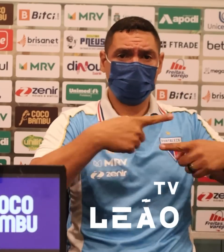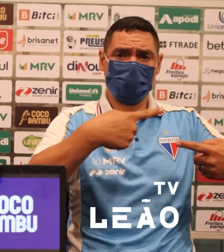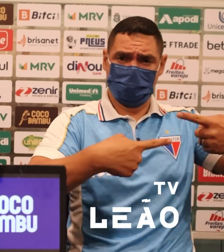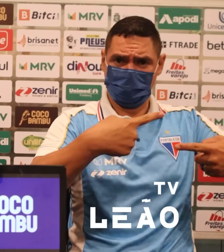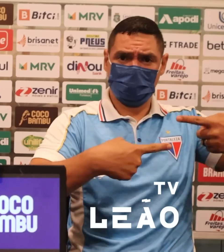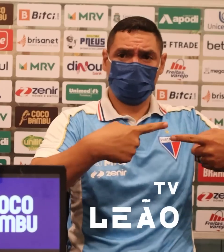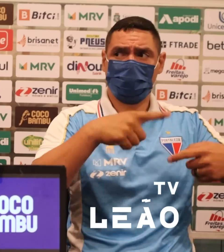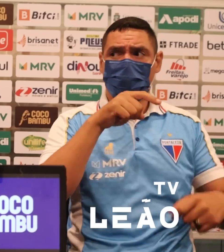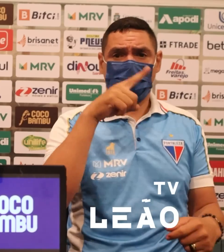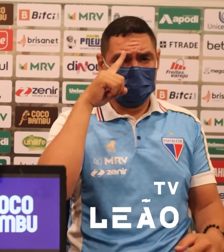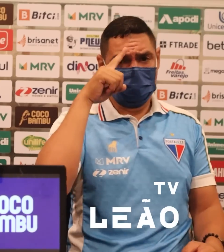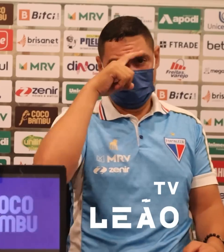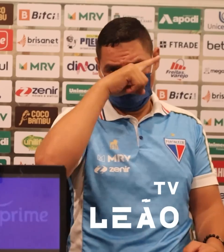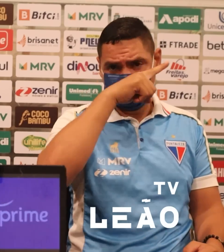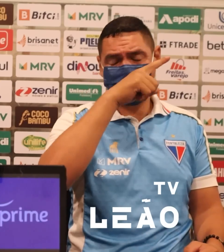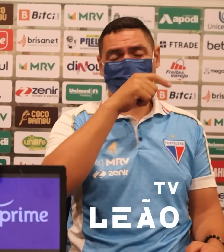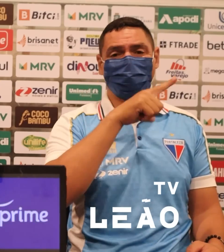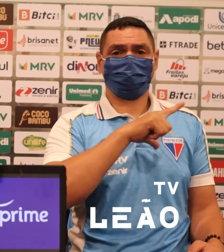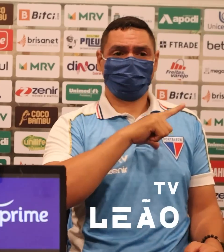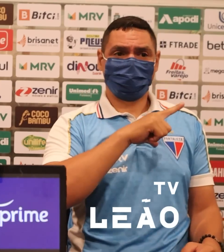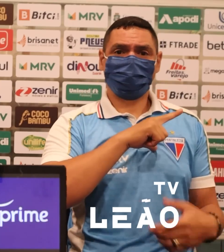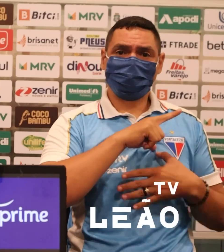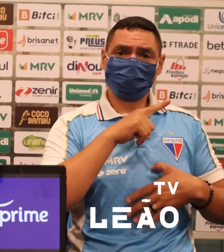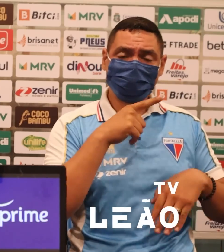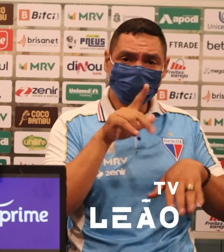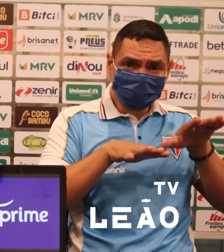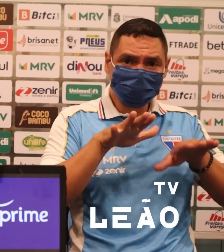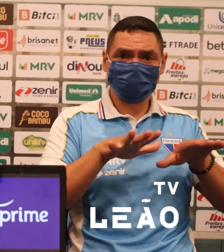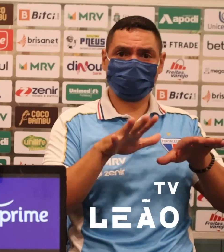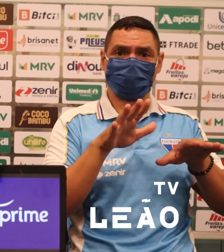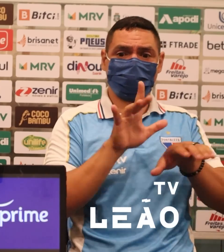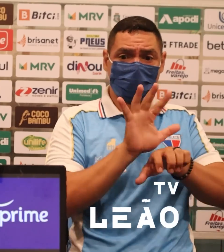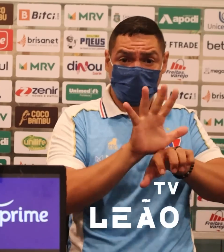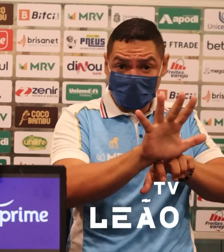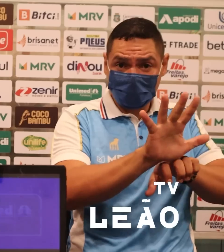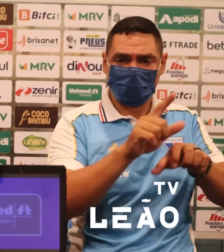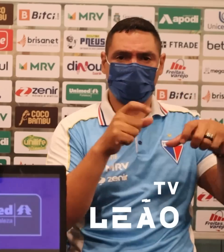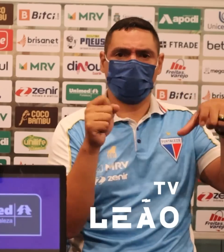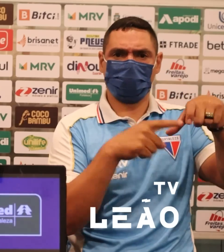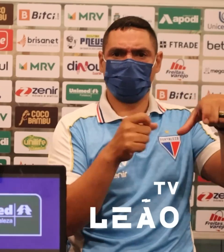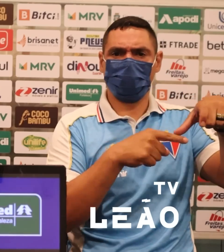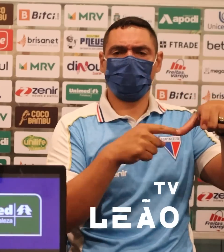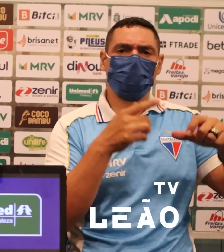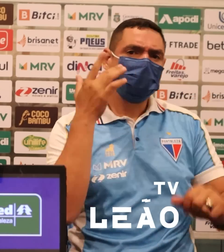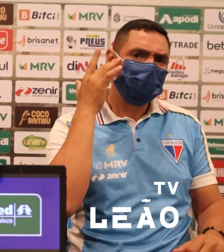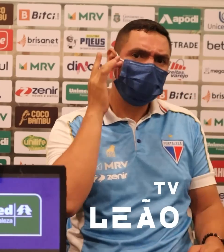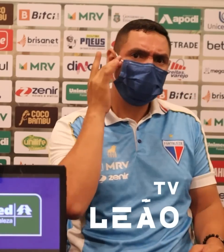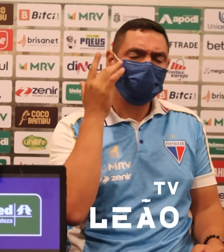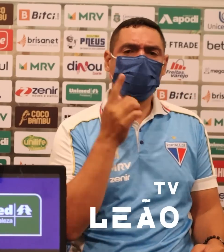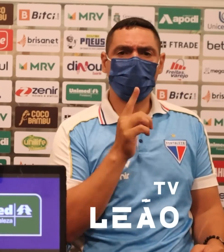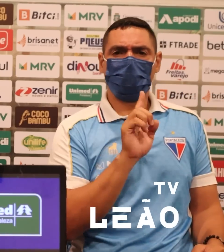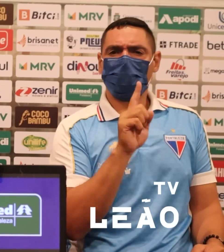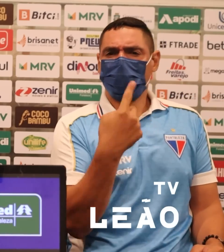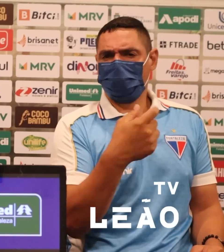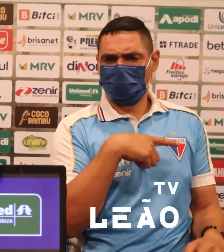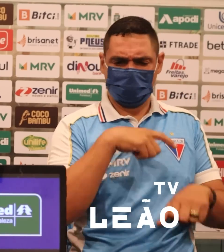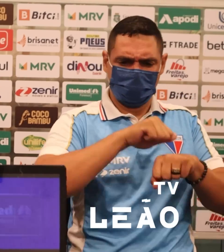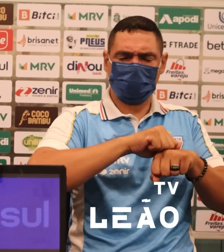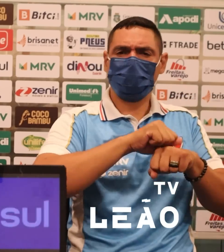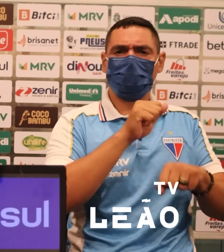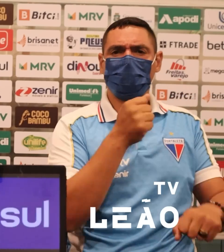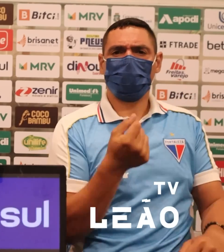es difícil muchas veces o crear situaciones de goles. Hallo que nos o creamos dos o